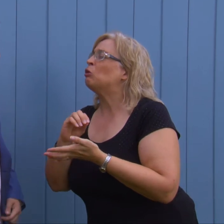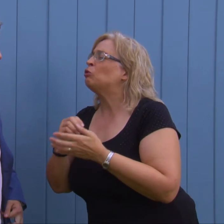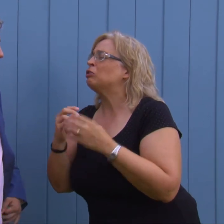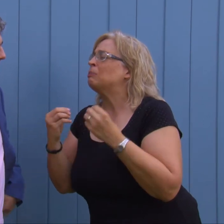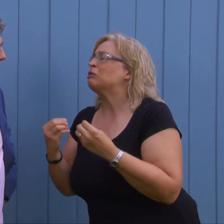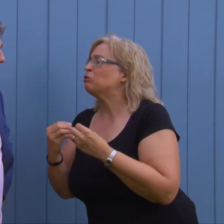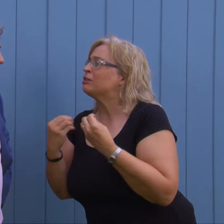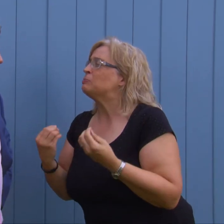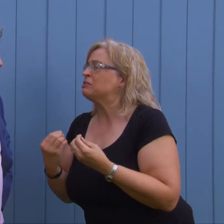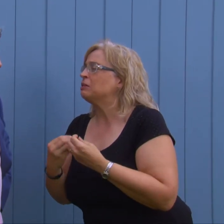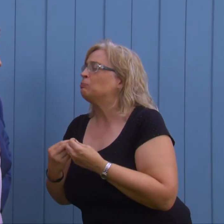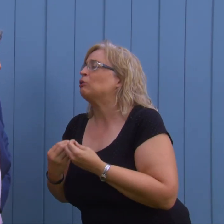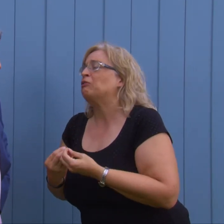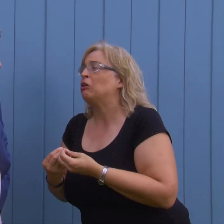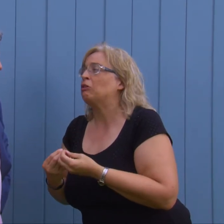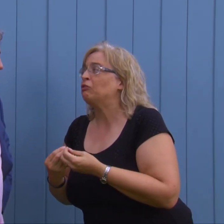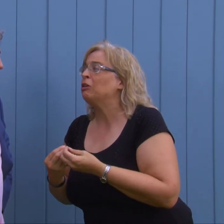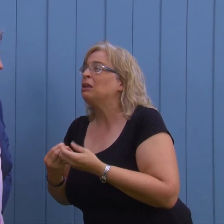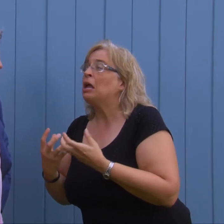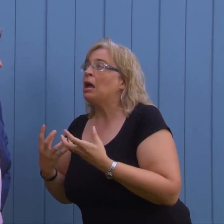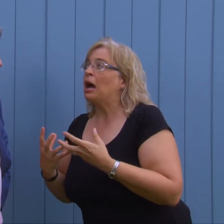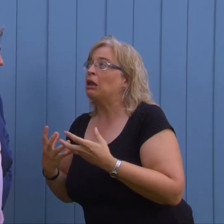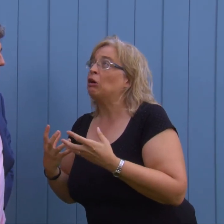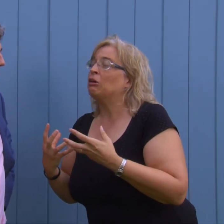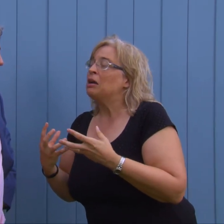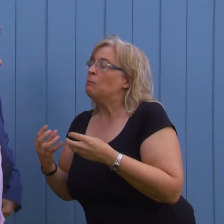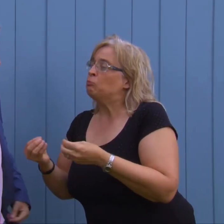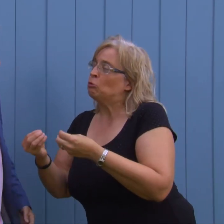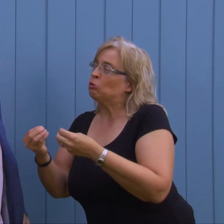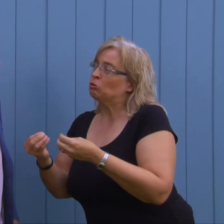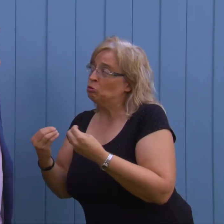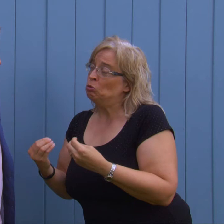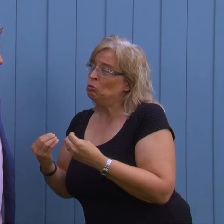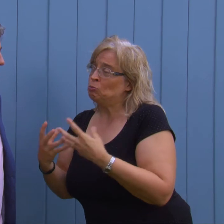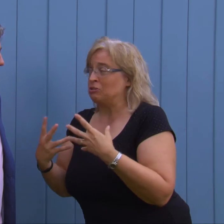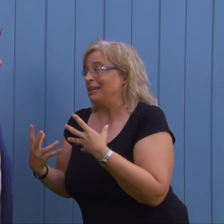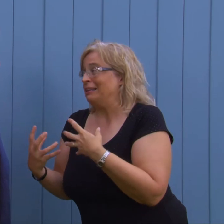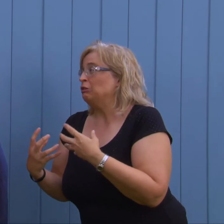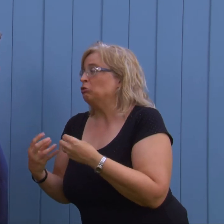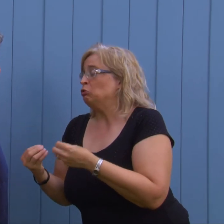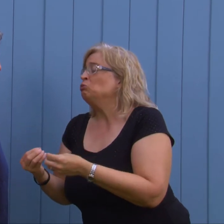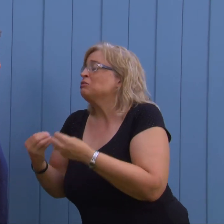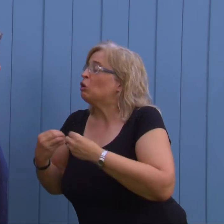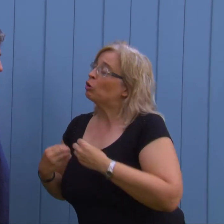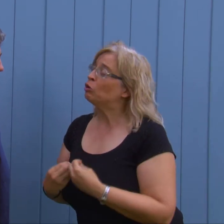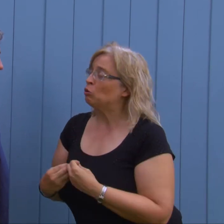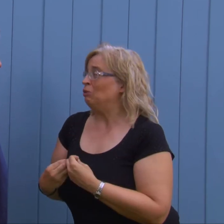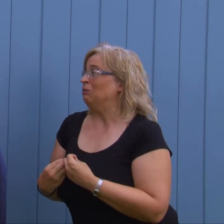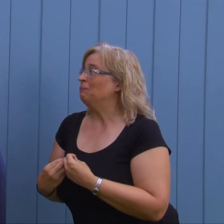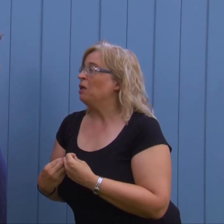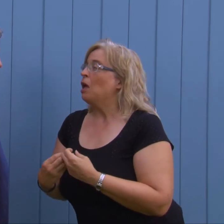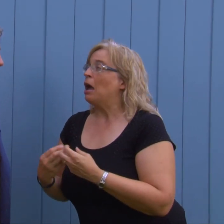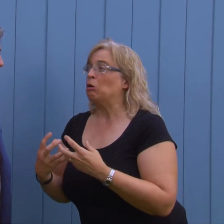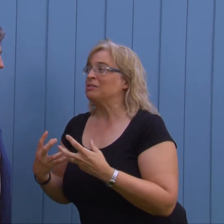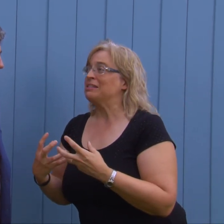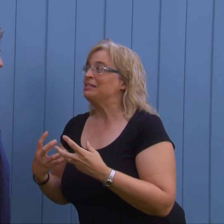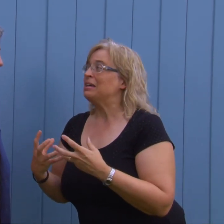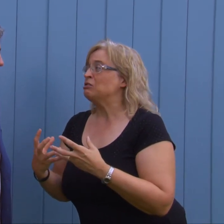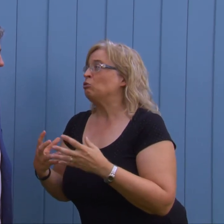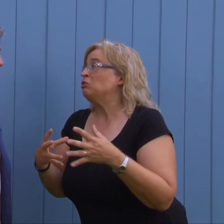aucune mention explicite pour okay. les francophones. Alors, pour nous, pour certains d'entre nous, c'est un recul. Mm-hmm. Alors, on se dit, est-ce qu'on est